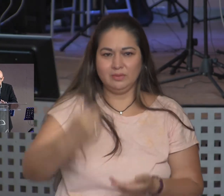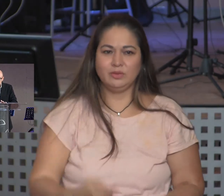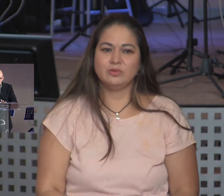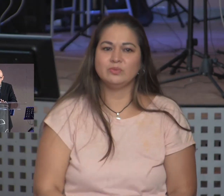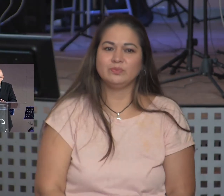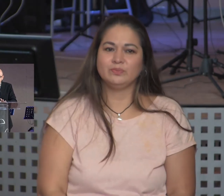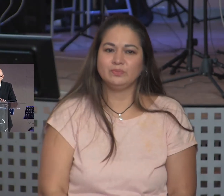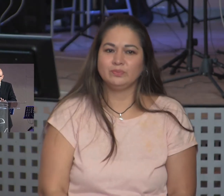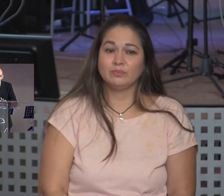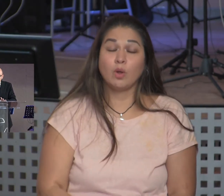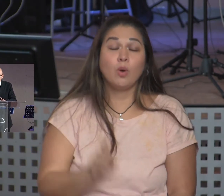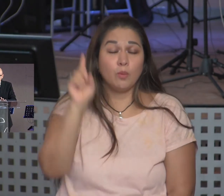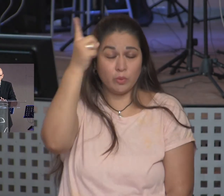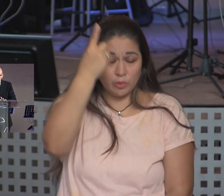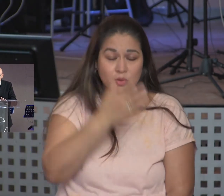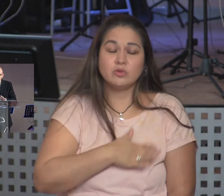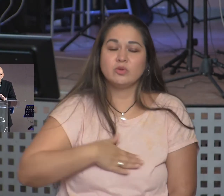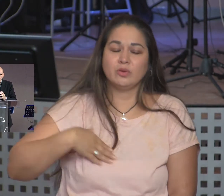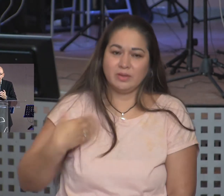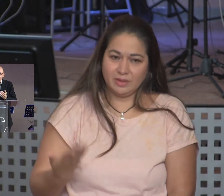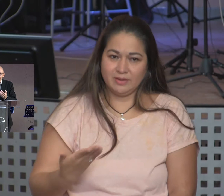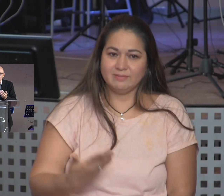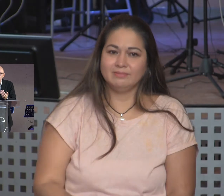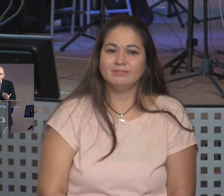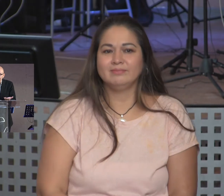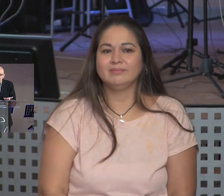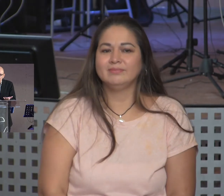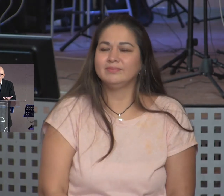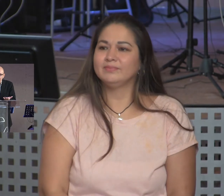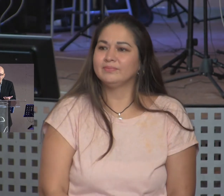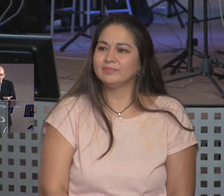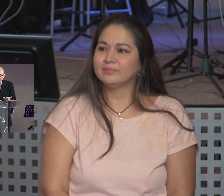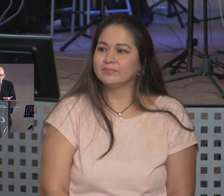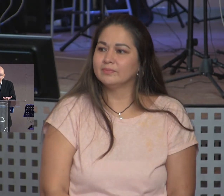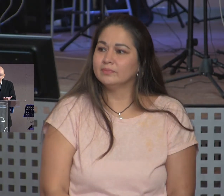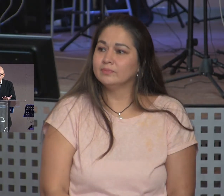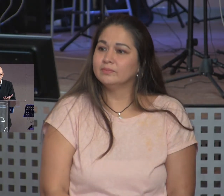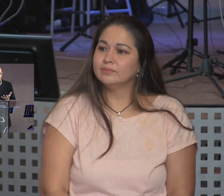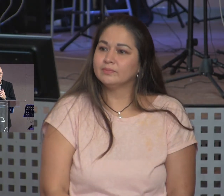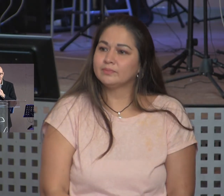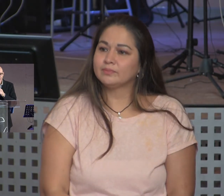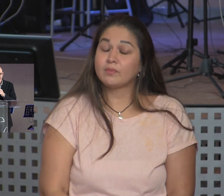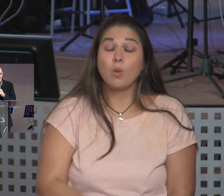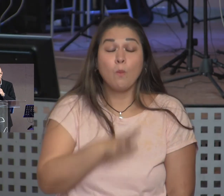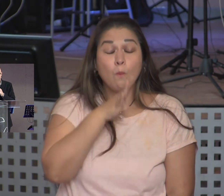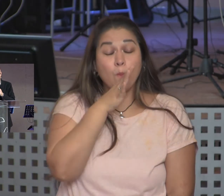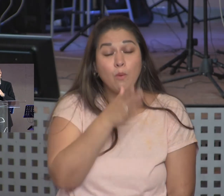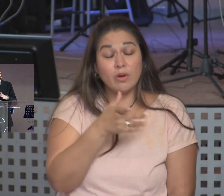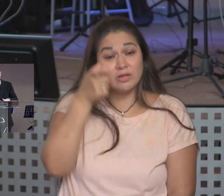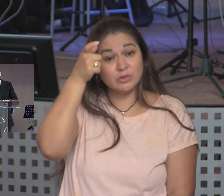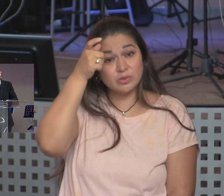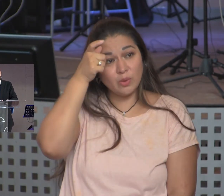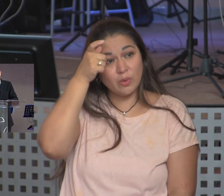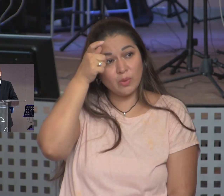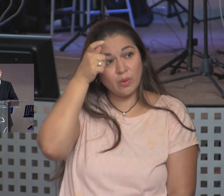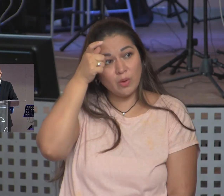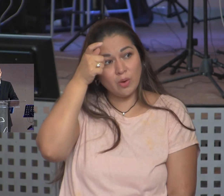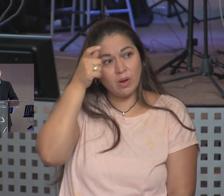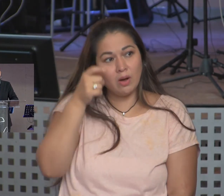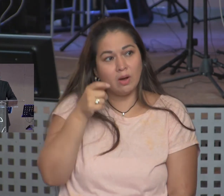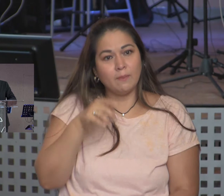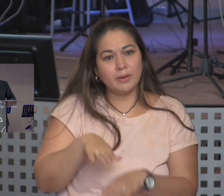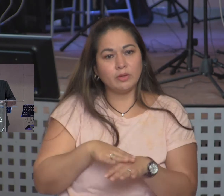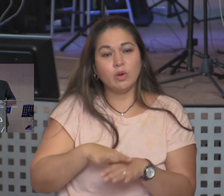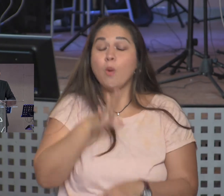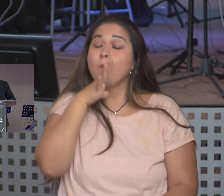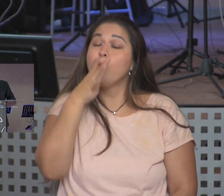Por eso ellos quisieron, interprétanos esta parábola del sembrador.